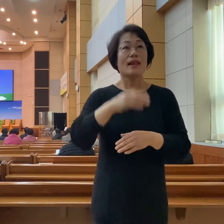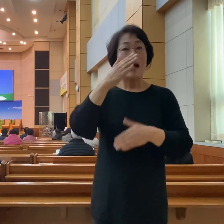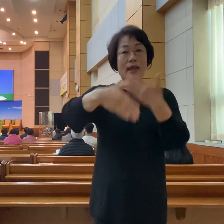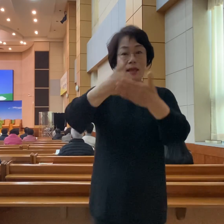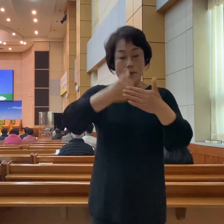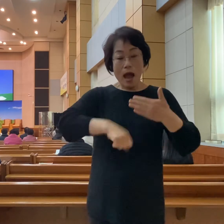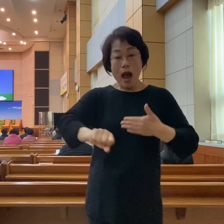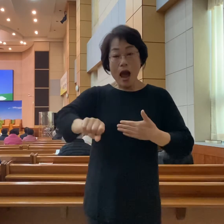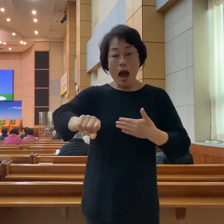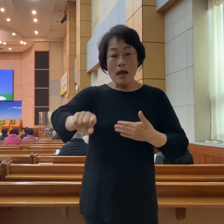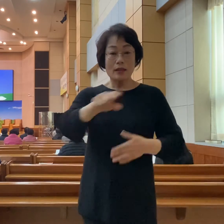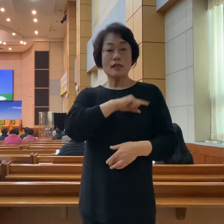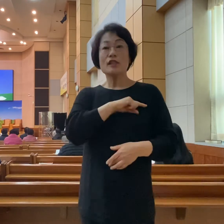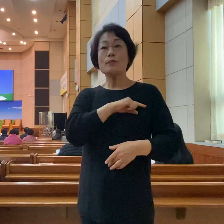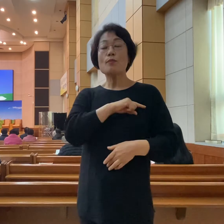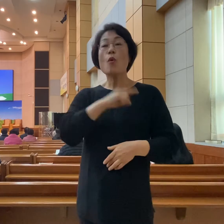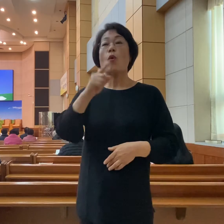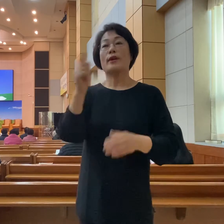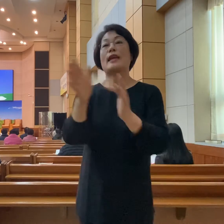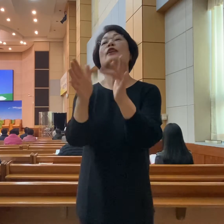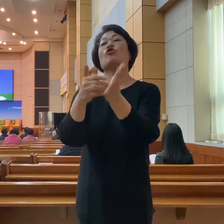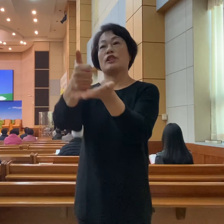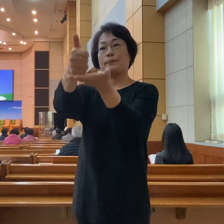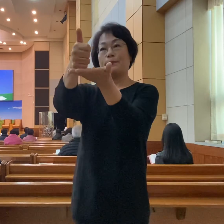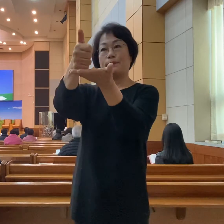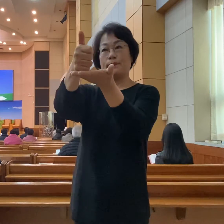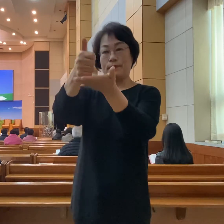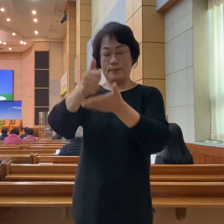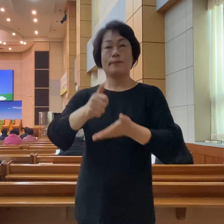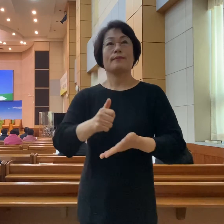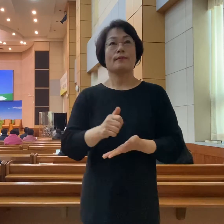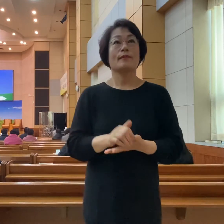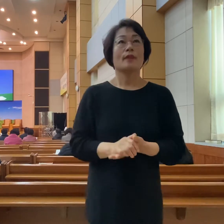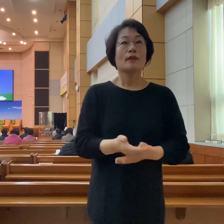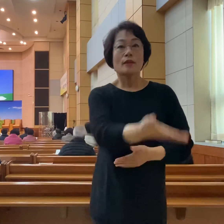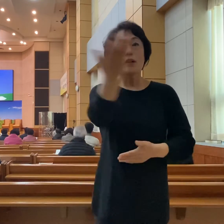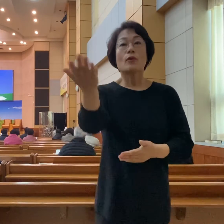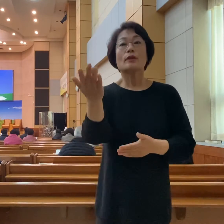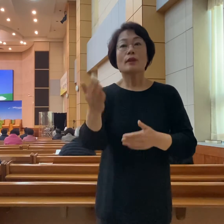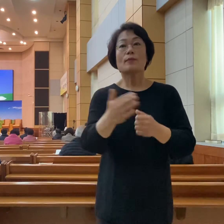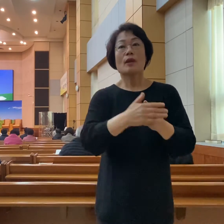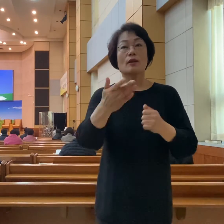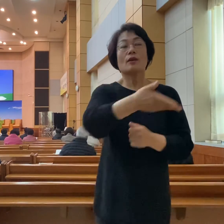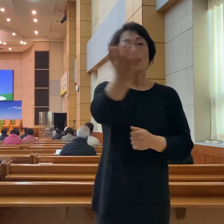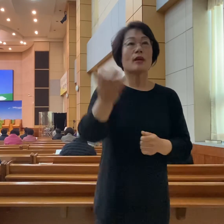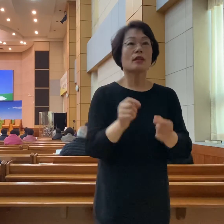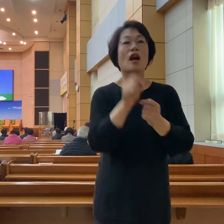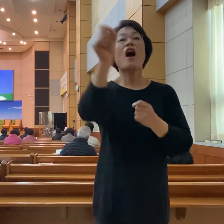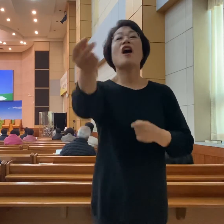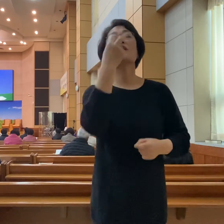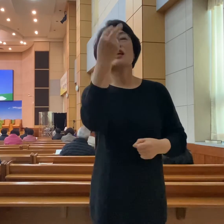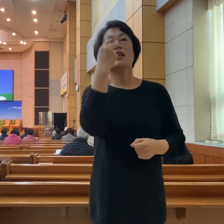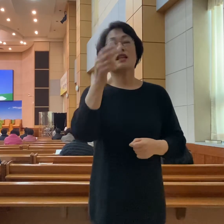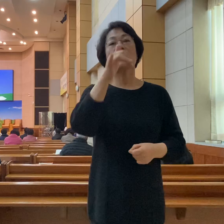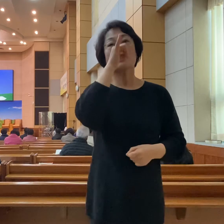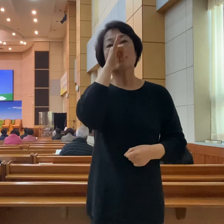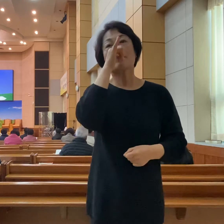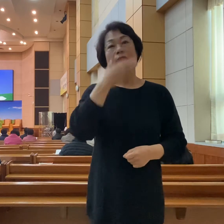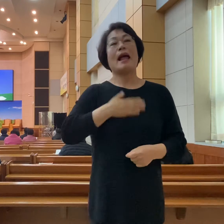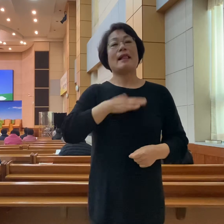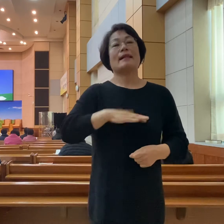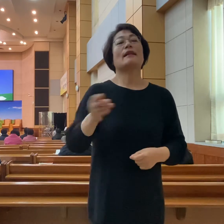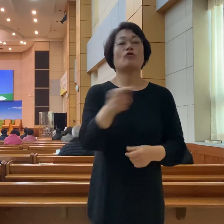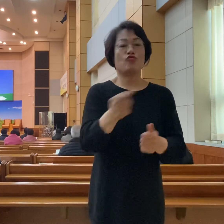예수님이죠. 예수님 믿는 너희에게 이것을 쓰는 것은 너희로 하여금 너희에게 영생이 있음을 알게 하려